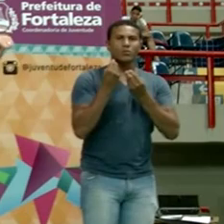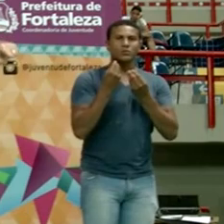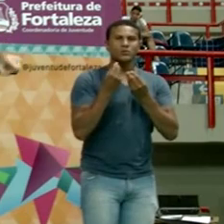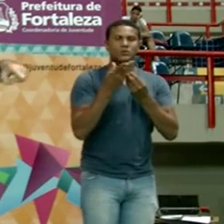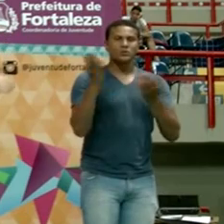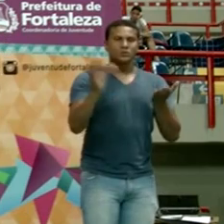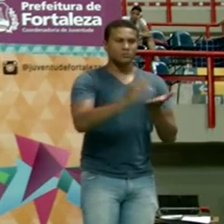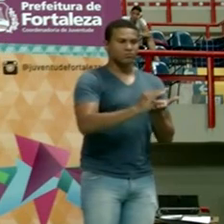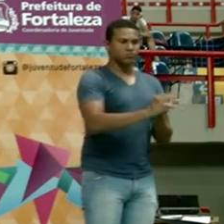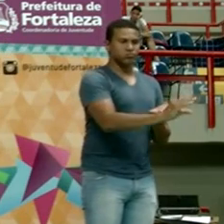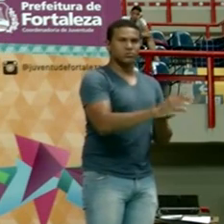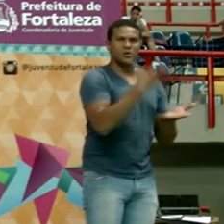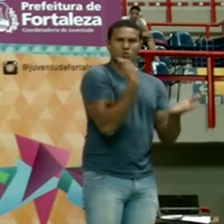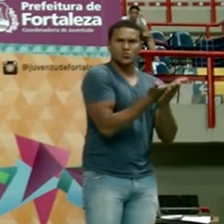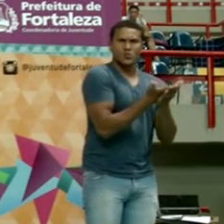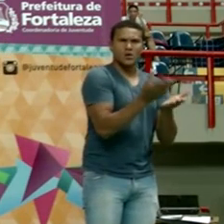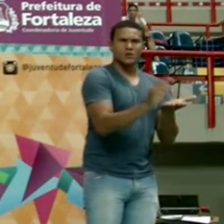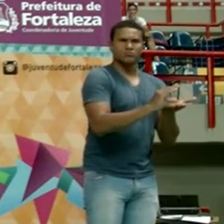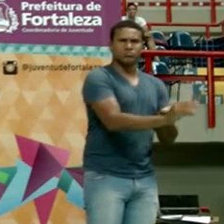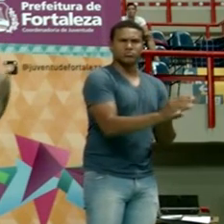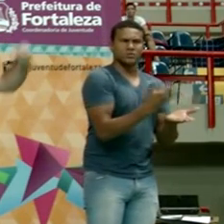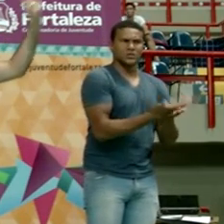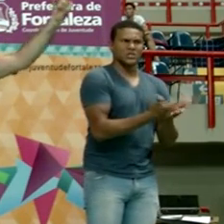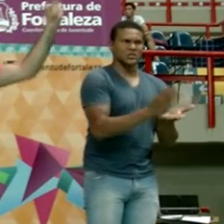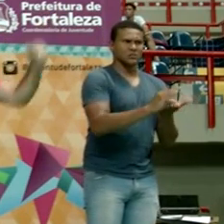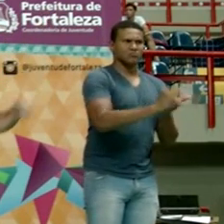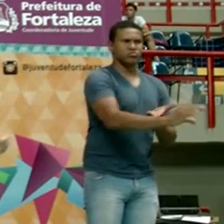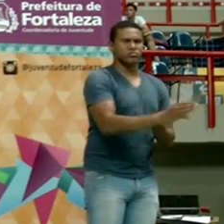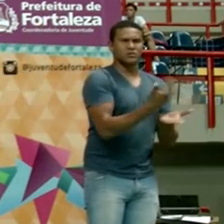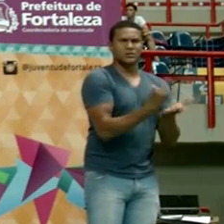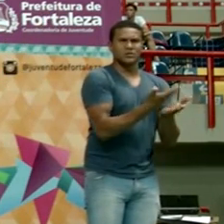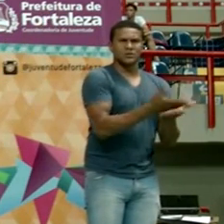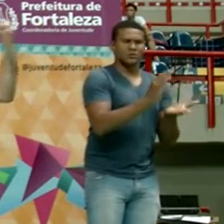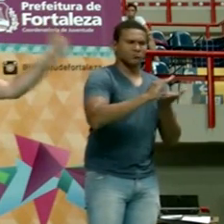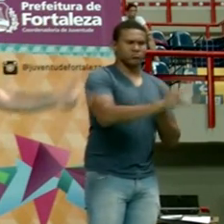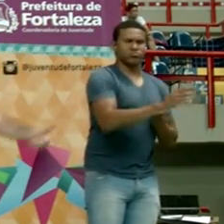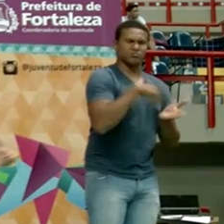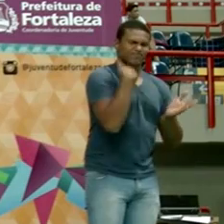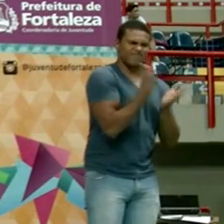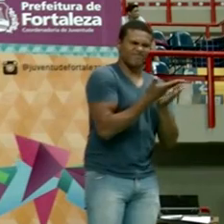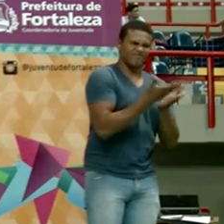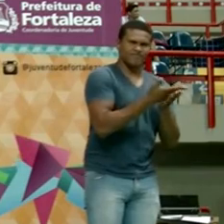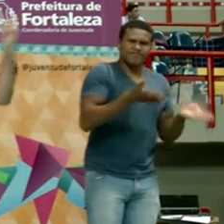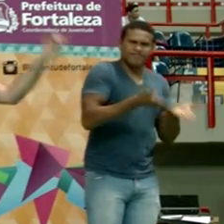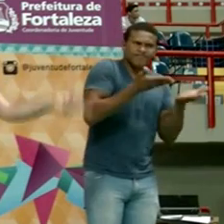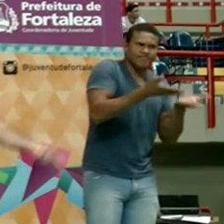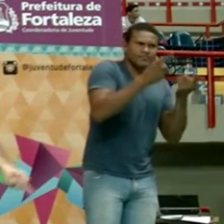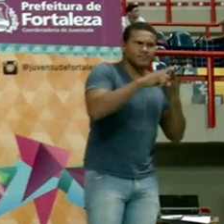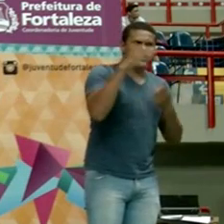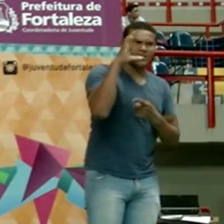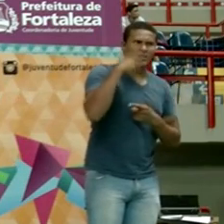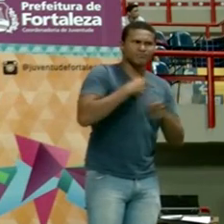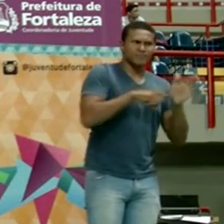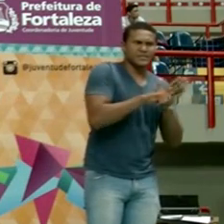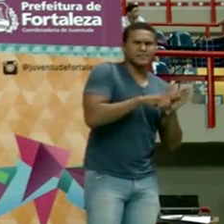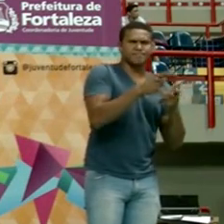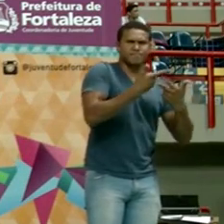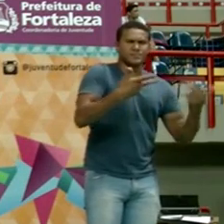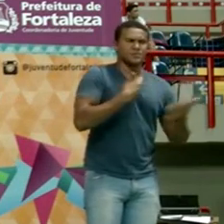em educação. Tem que investir mais em educação, mais em ciência, mais em